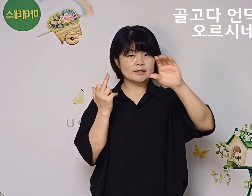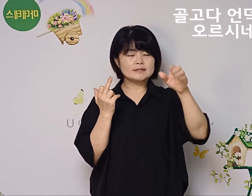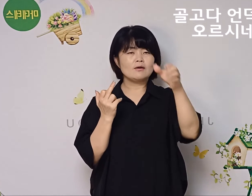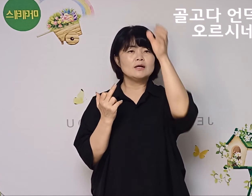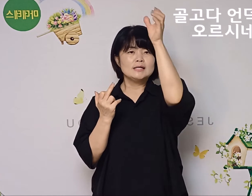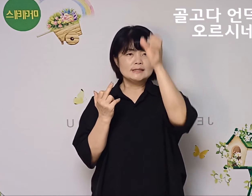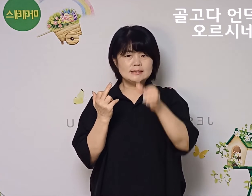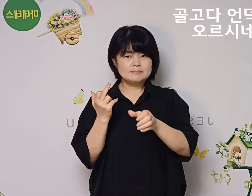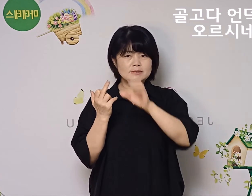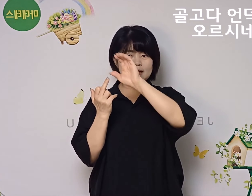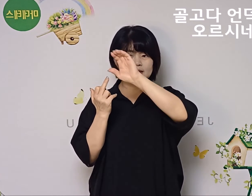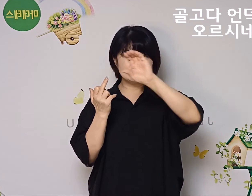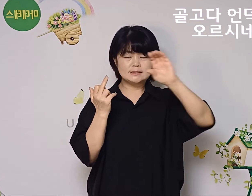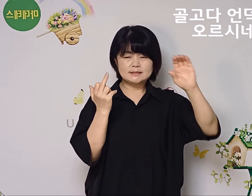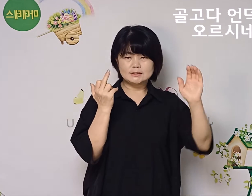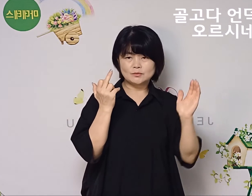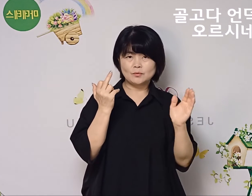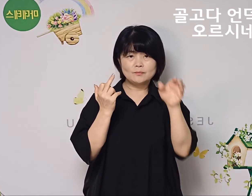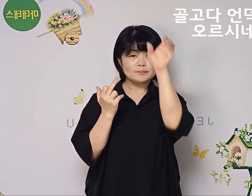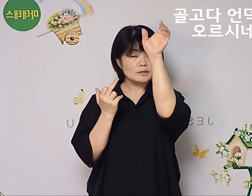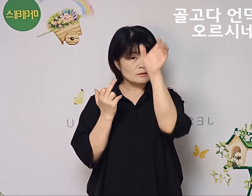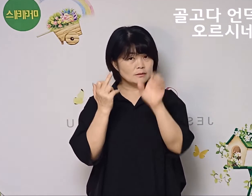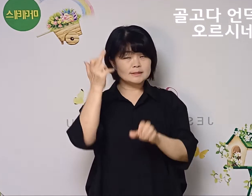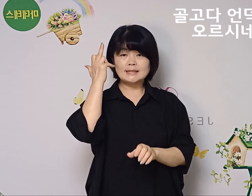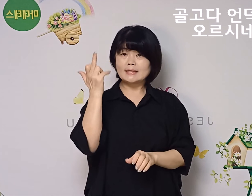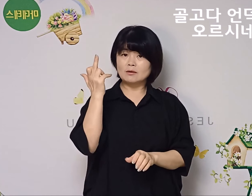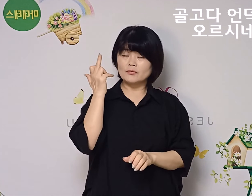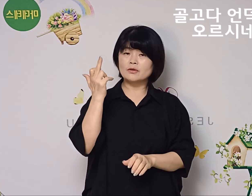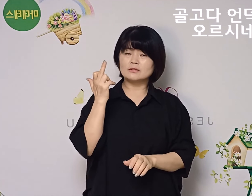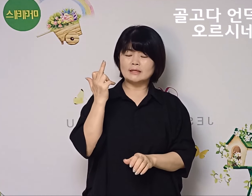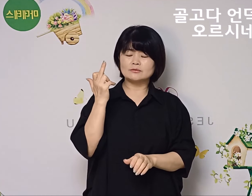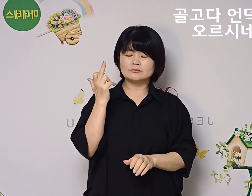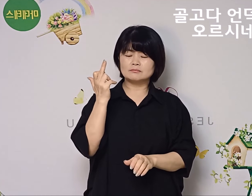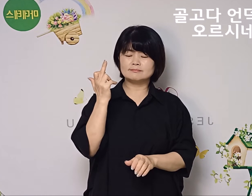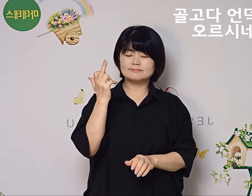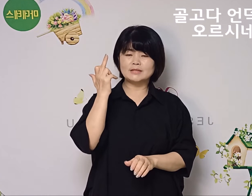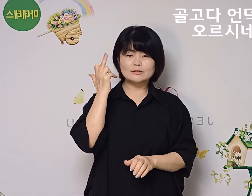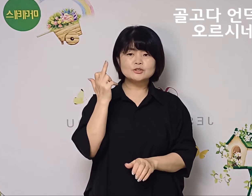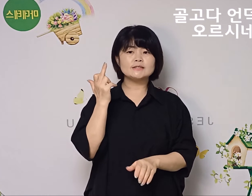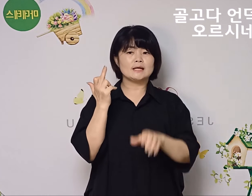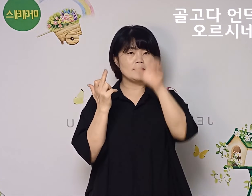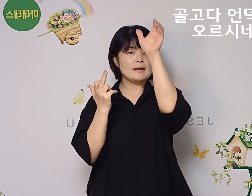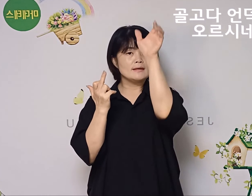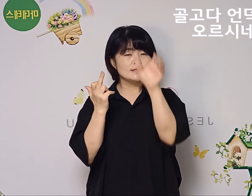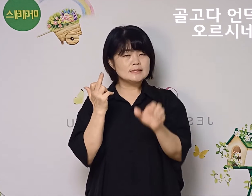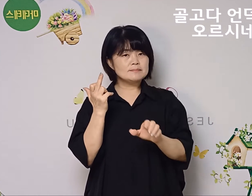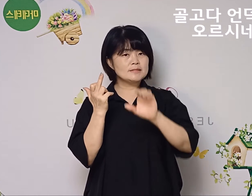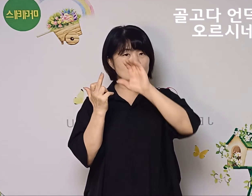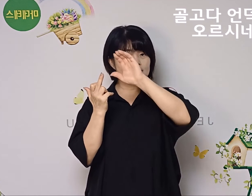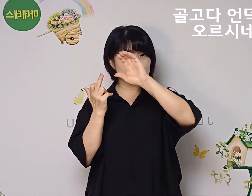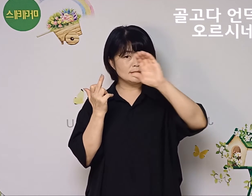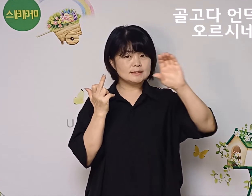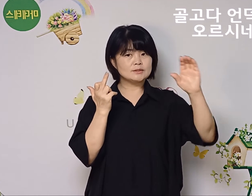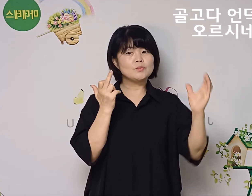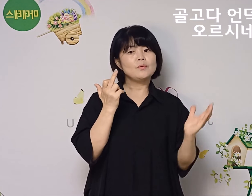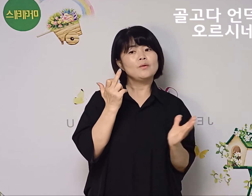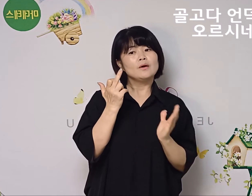언덕이라서 십자가를 그리시고, 이 산을 언덕을 놔두신 다음에 십자가를 그리시고